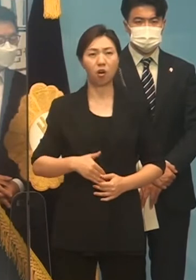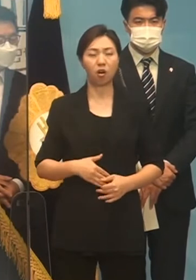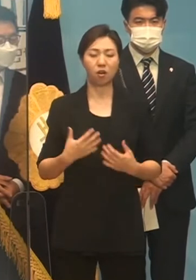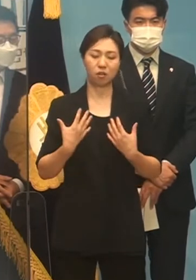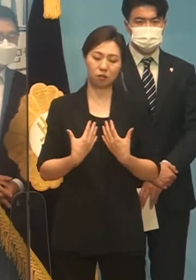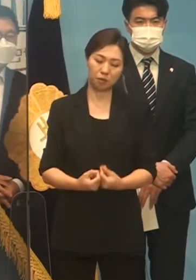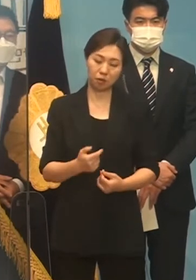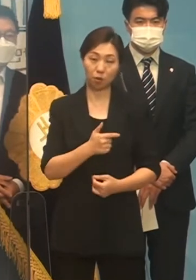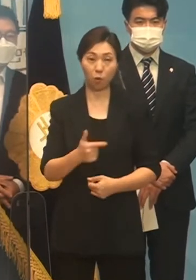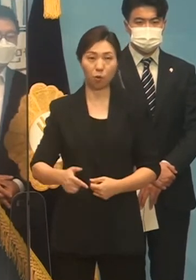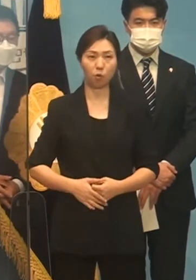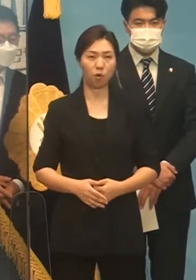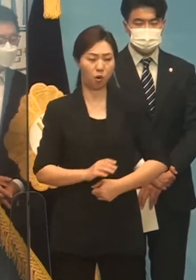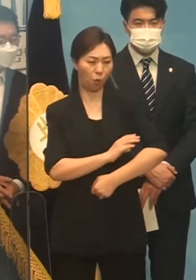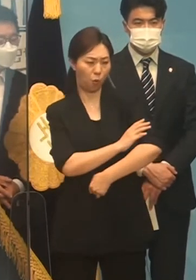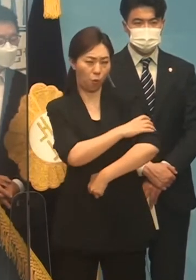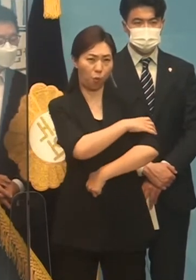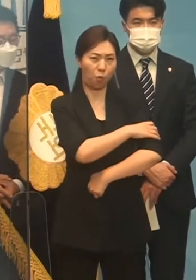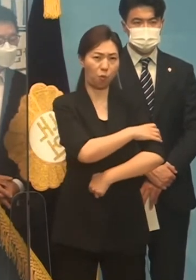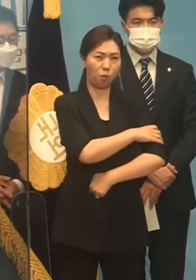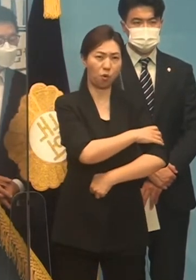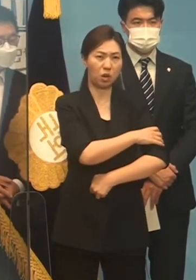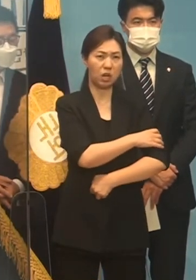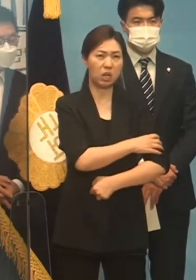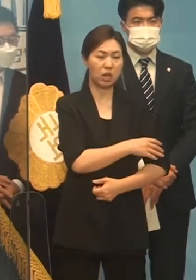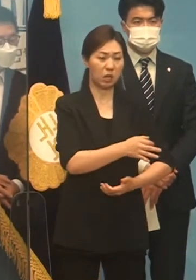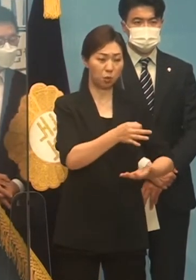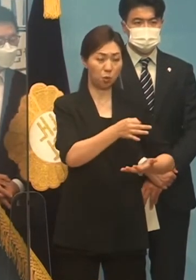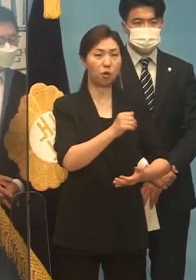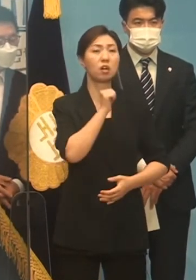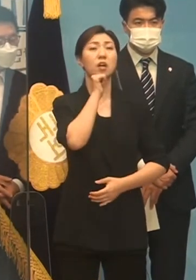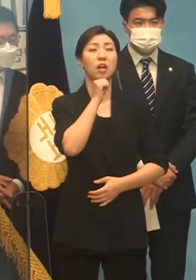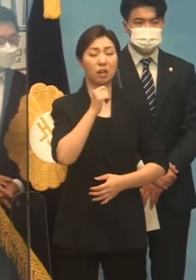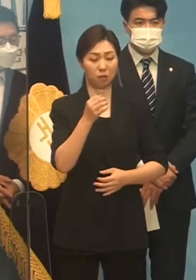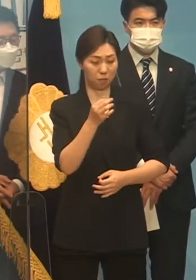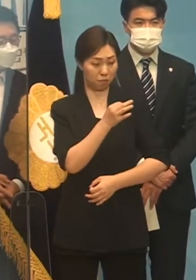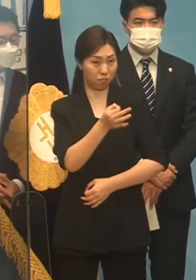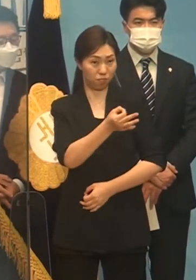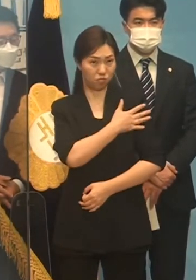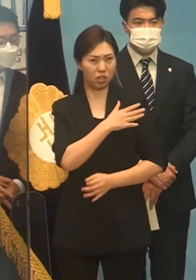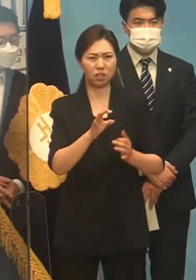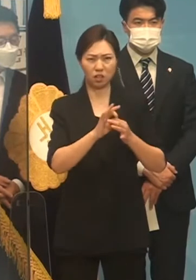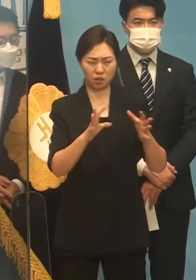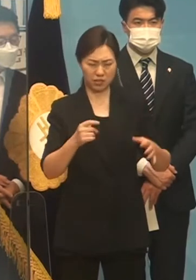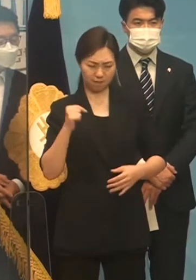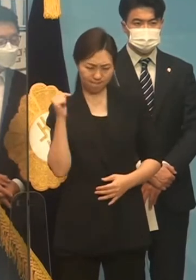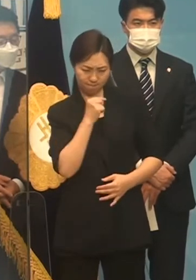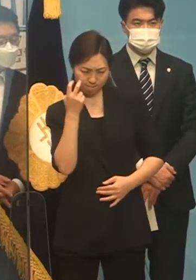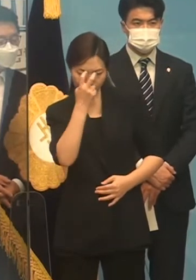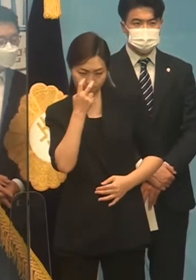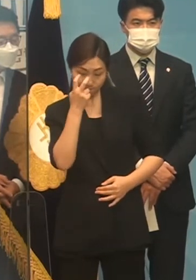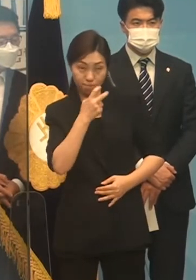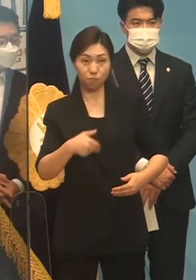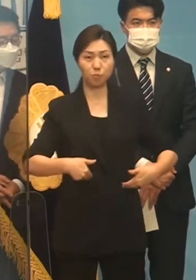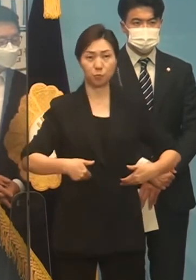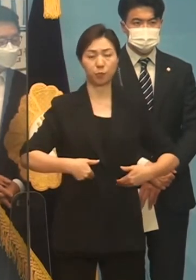막론하고 철저히 규명해야 합니다. 이민하연 후보는 합수본을